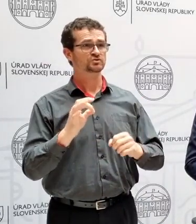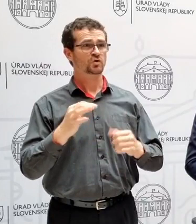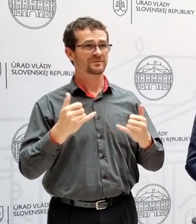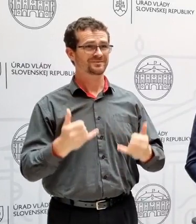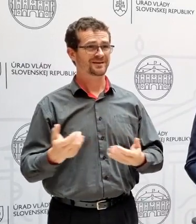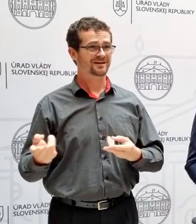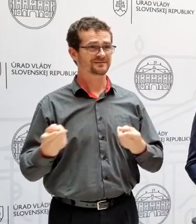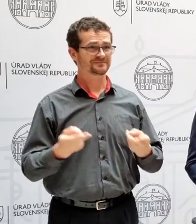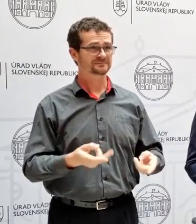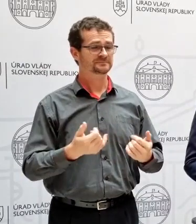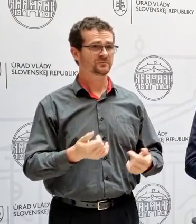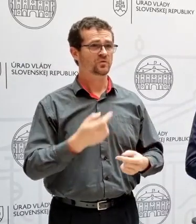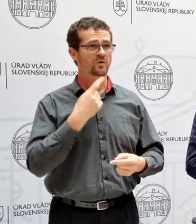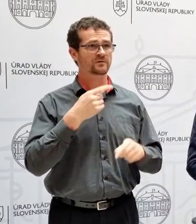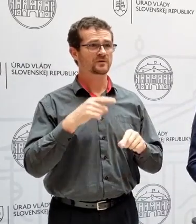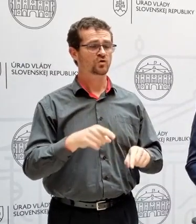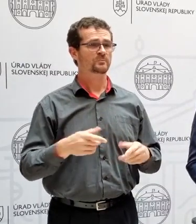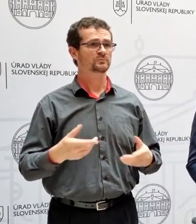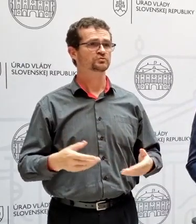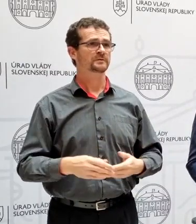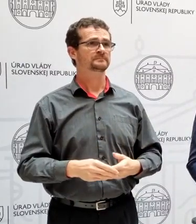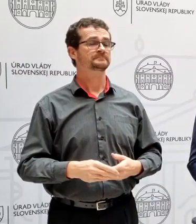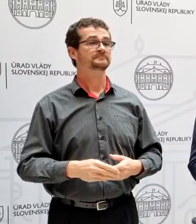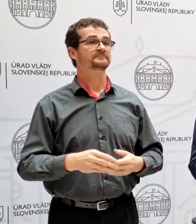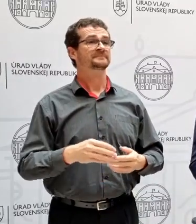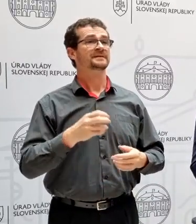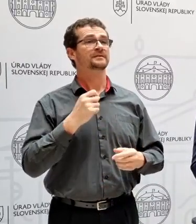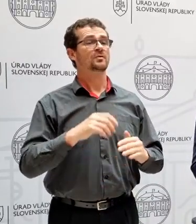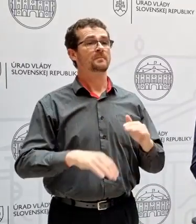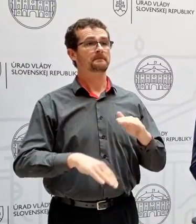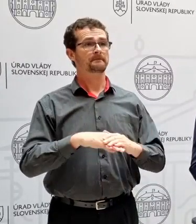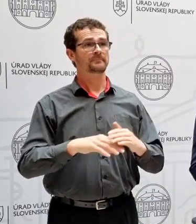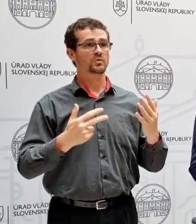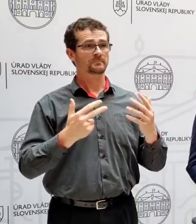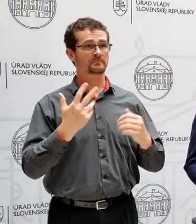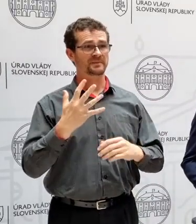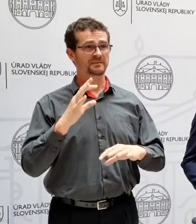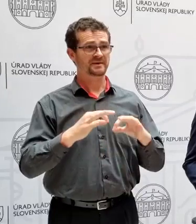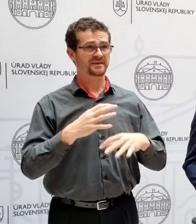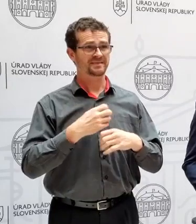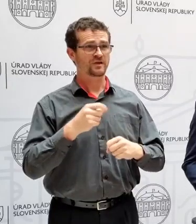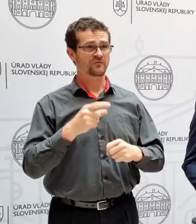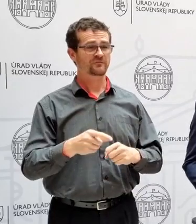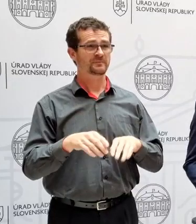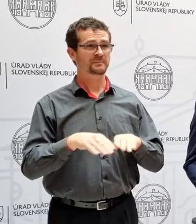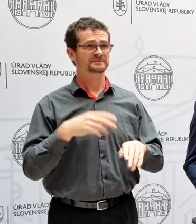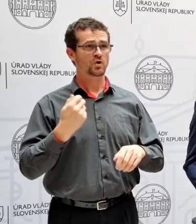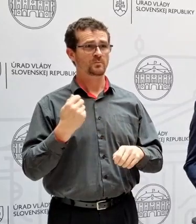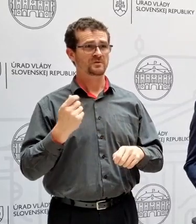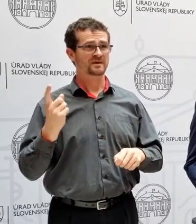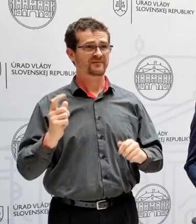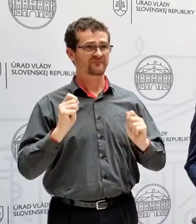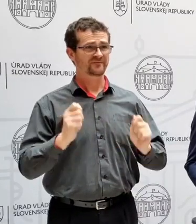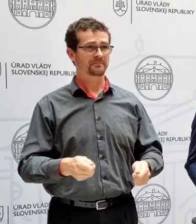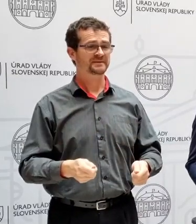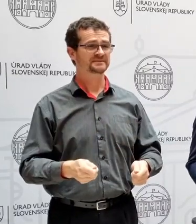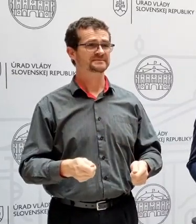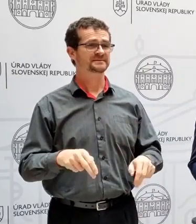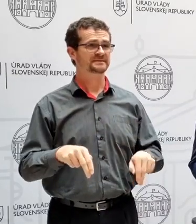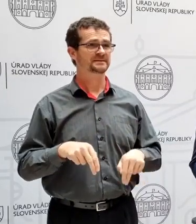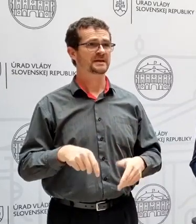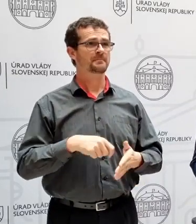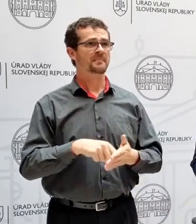dnes na toto rokovanie, hovoria o tom, že ak miniete do 85% navrhovaných ministrom hospodárstva v demisii, tak